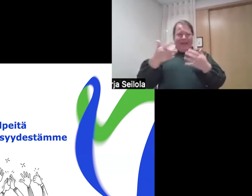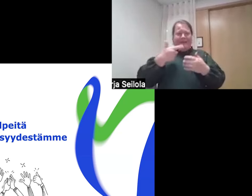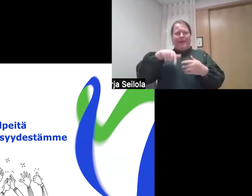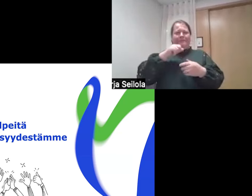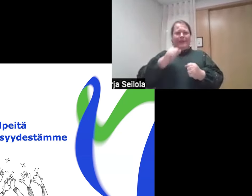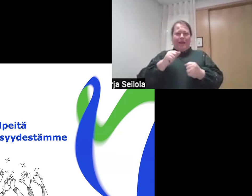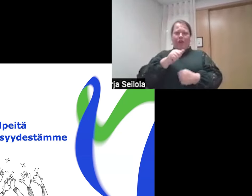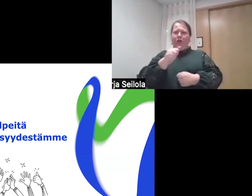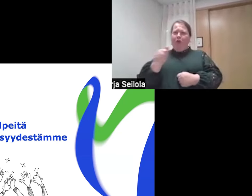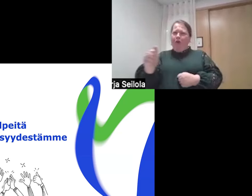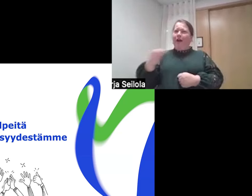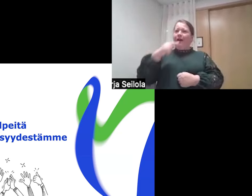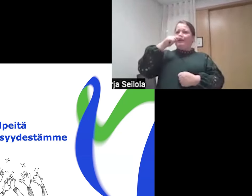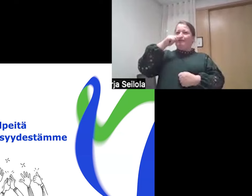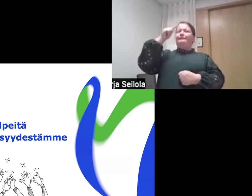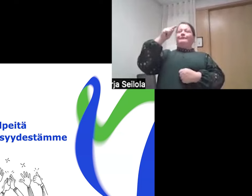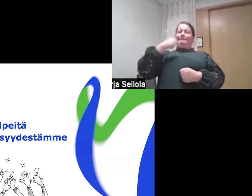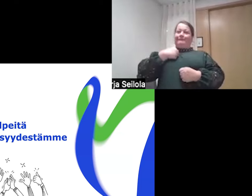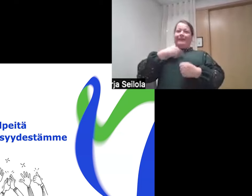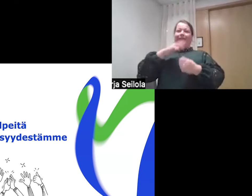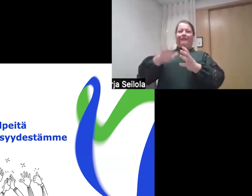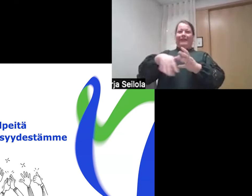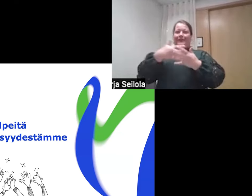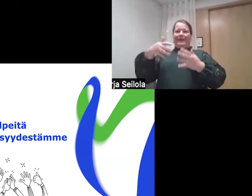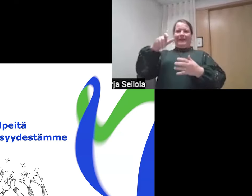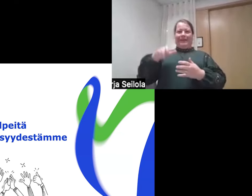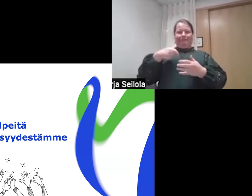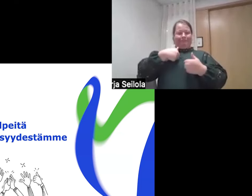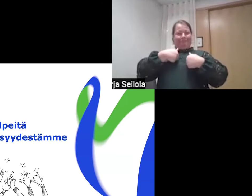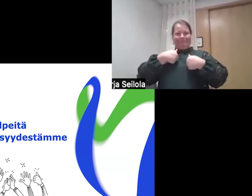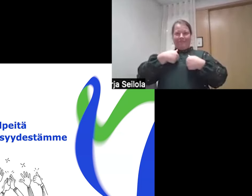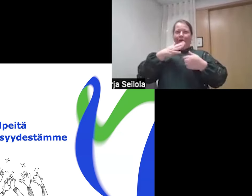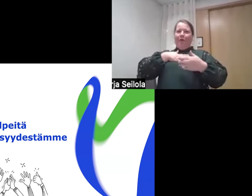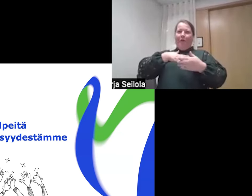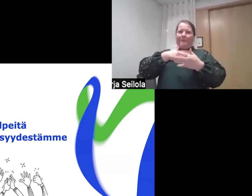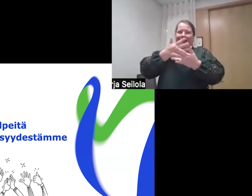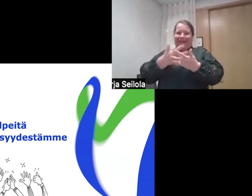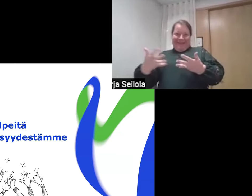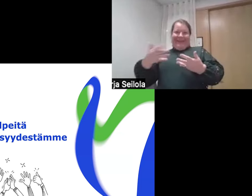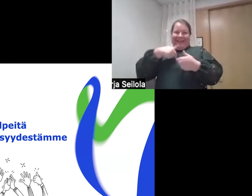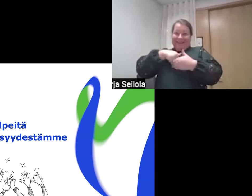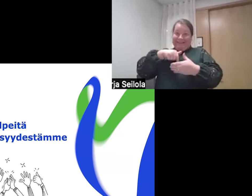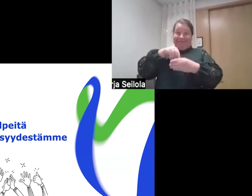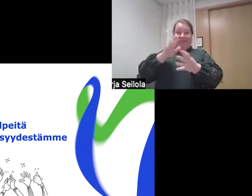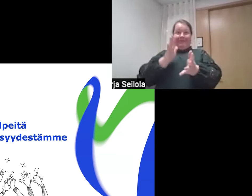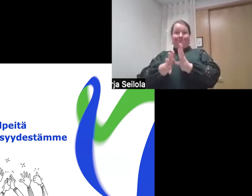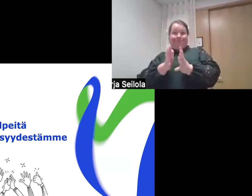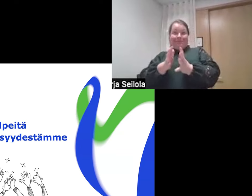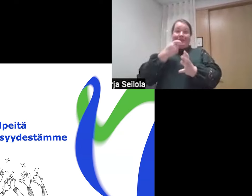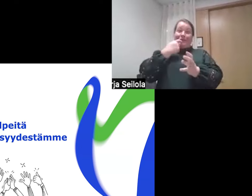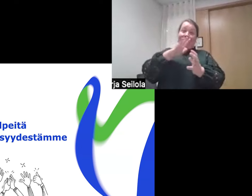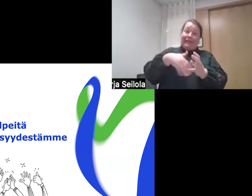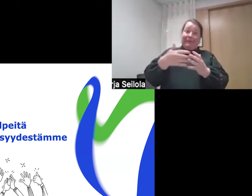Tänään meillä on juhlapäivä, viittomakielten päivä. Ja meidän tulee olla ylpeitä siitä, että olemme